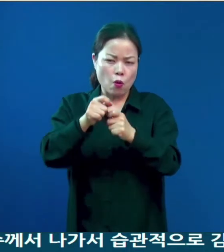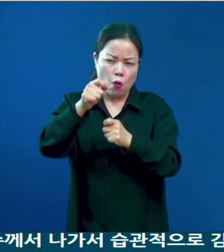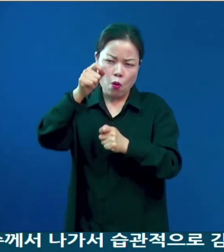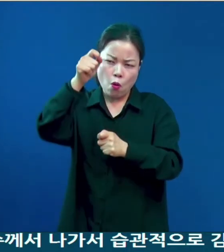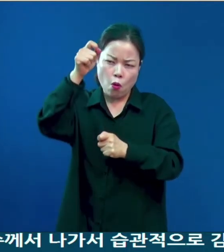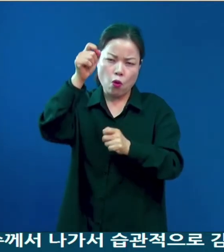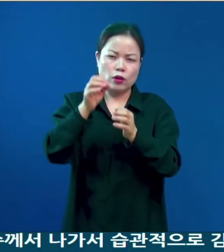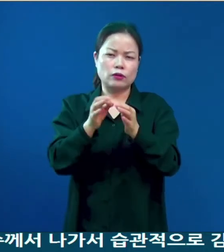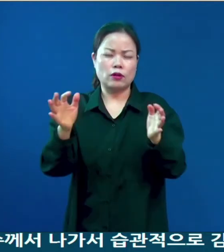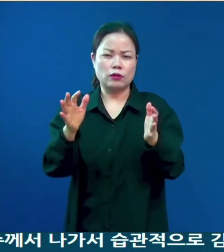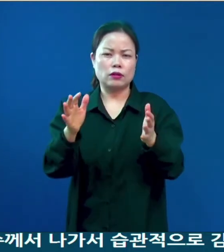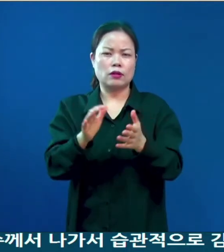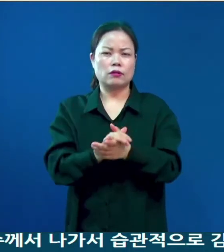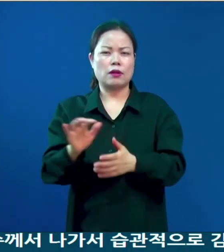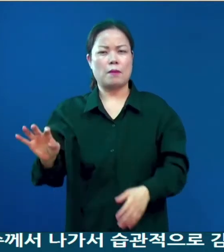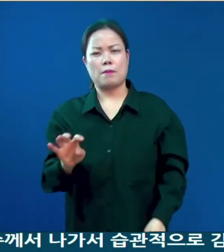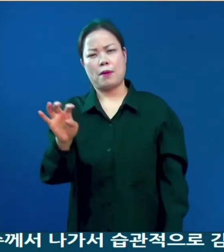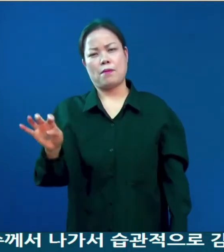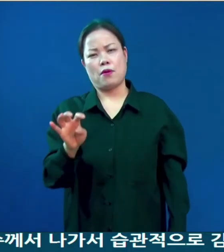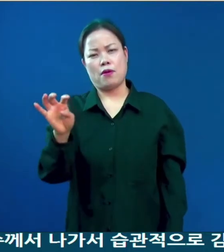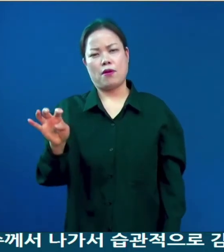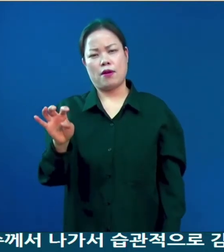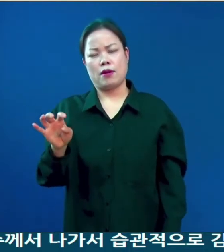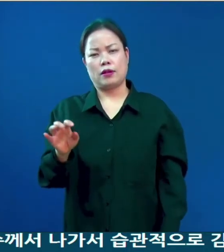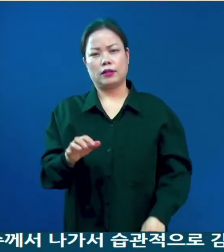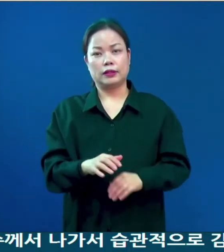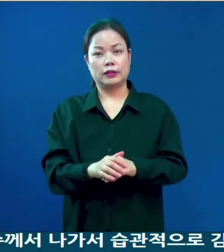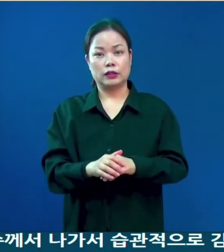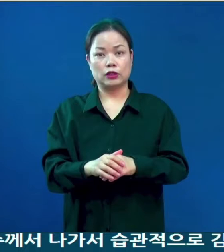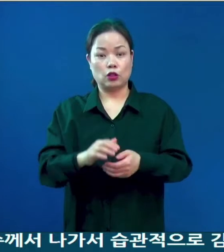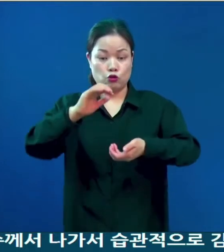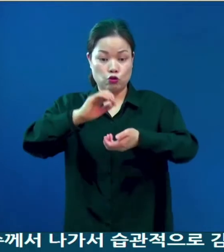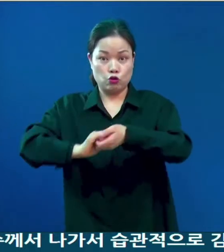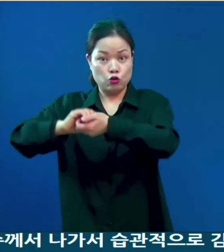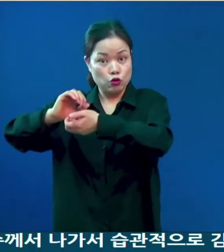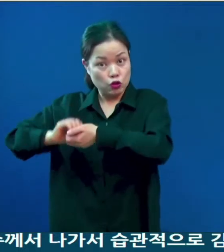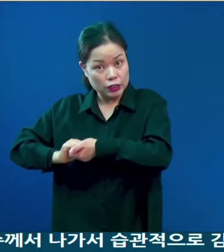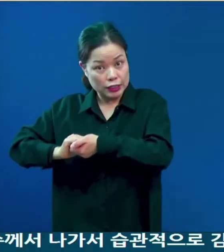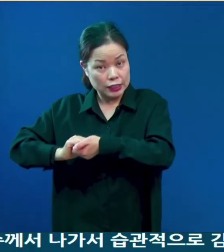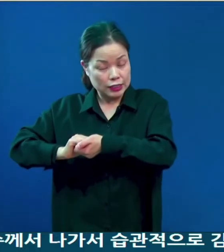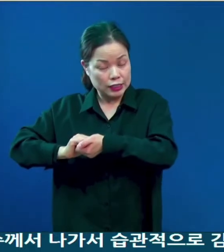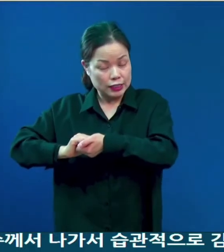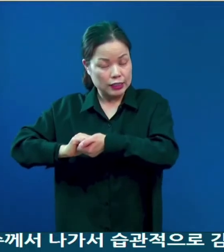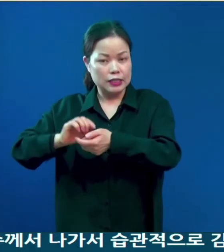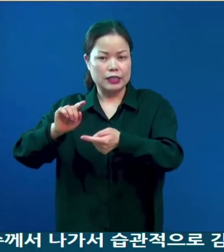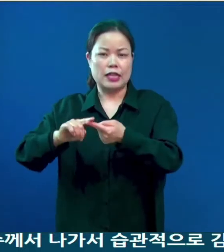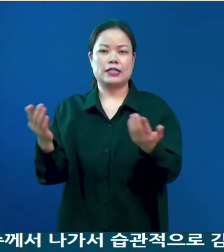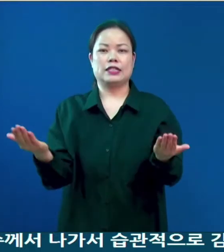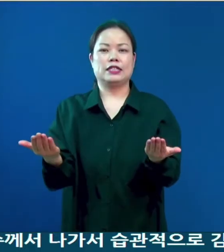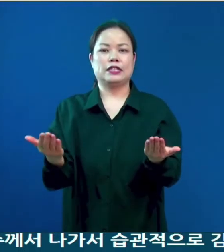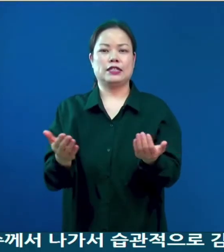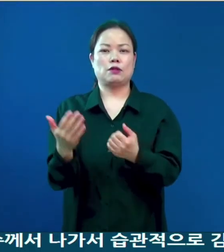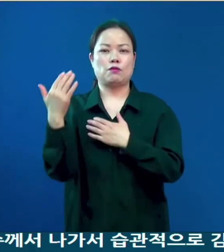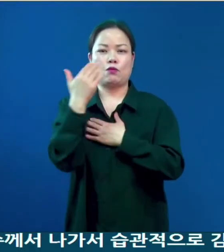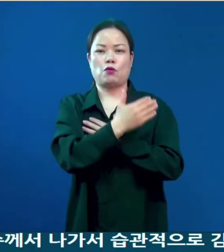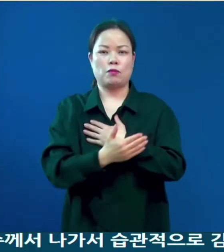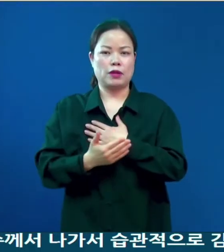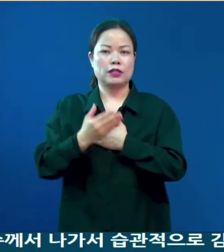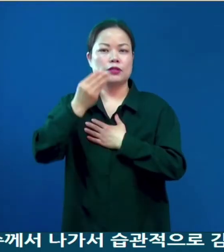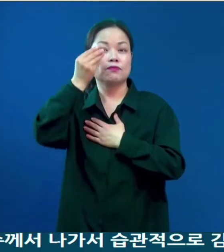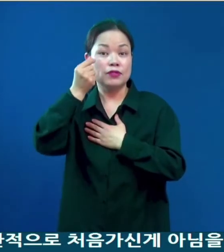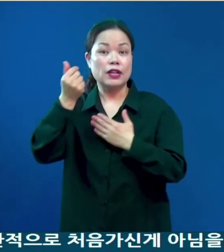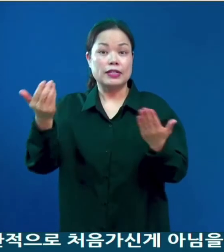오랫동안 되풀이하여 그렇게 하는 것이 규칙처럼 되어 있는 일, 몸에 굳어진 것, 이렇게 나와